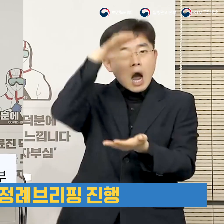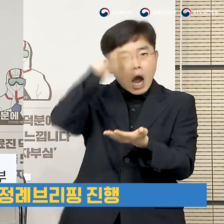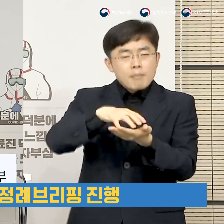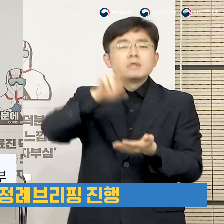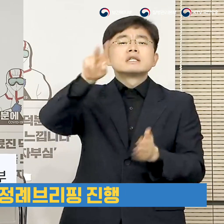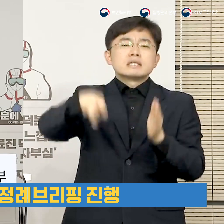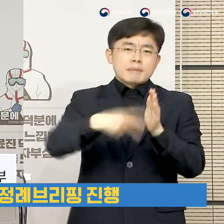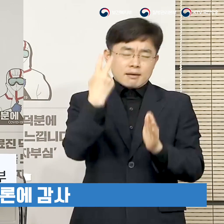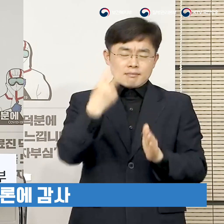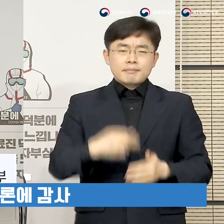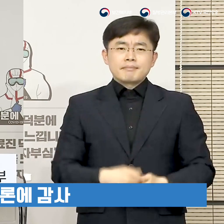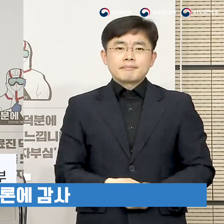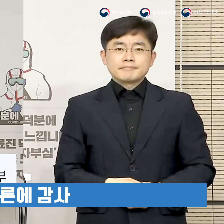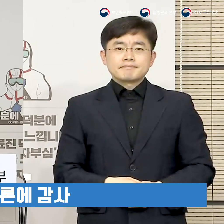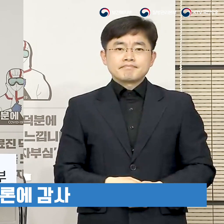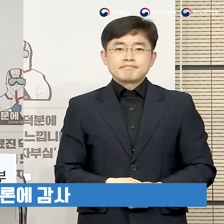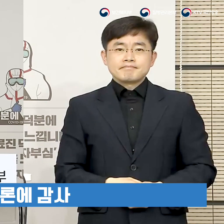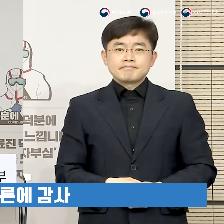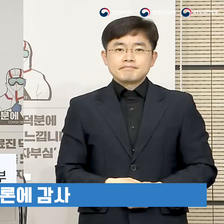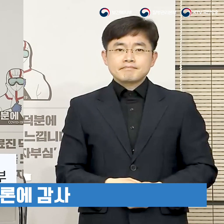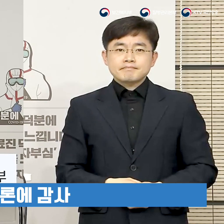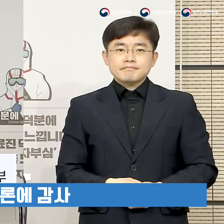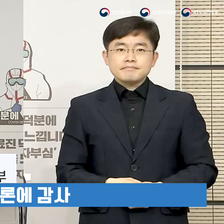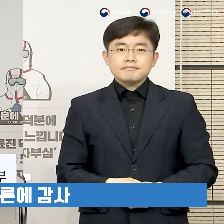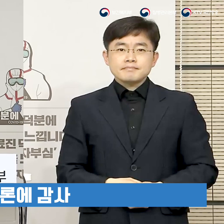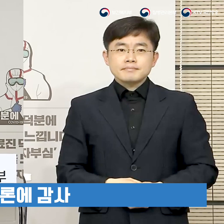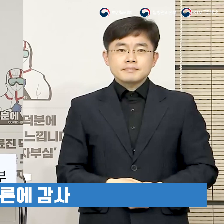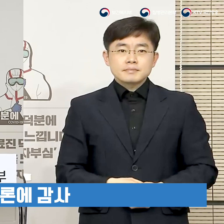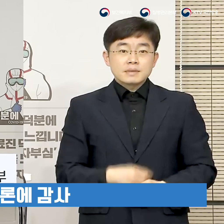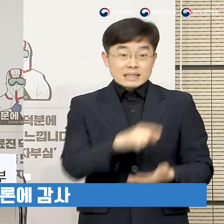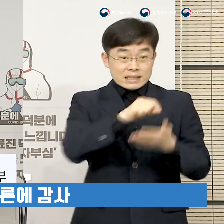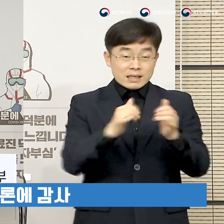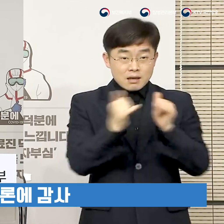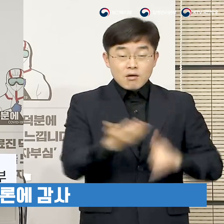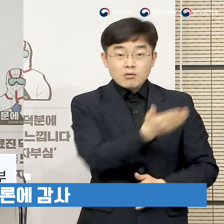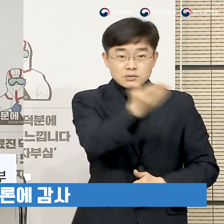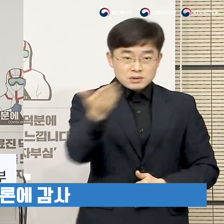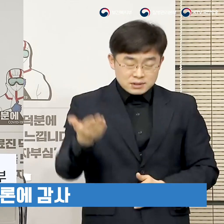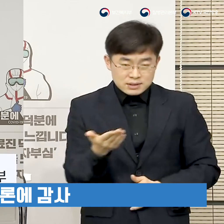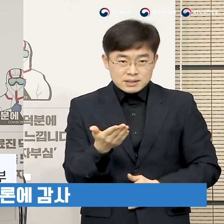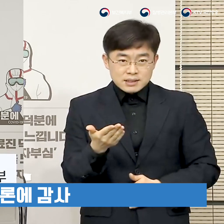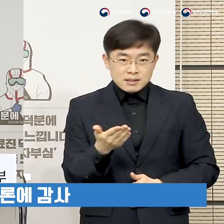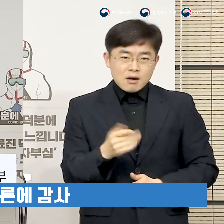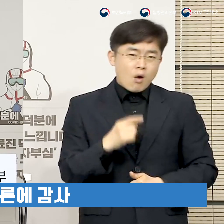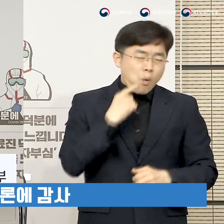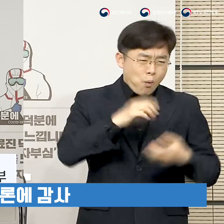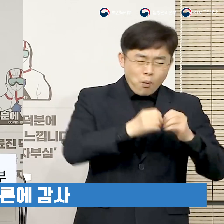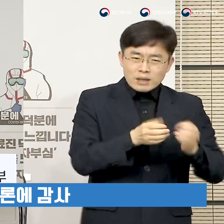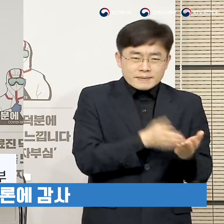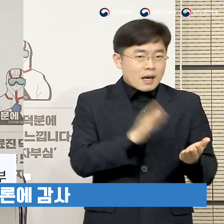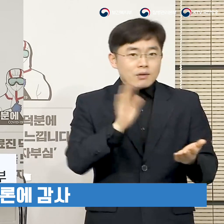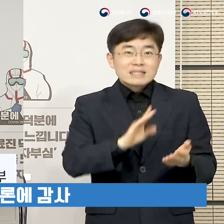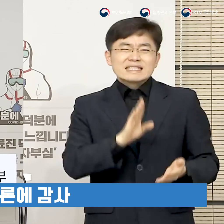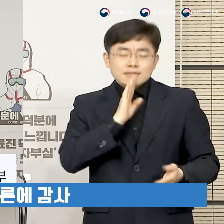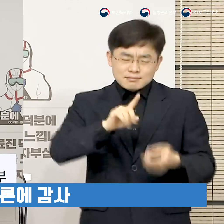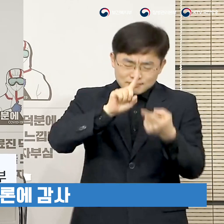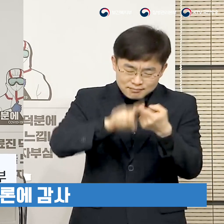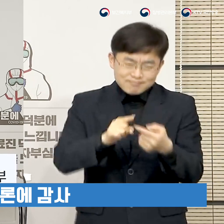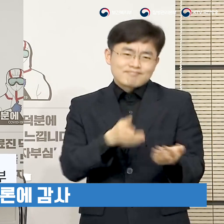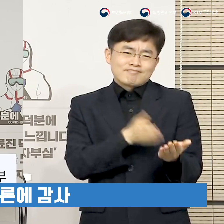됩니다. 무엇보다 사실보도에 힘써주신 언론 관계자분들께 감사의 말씀을